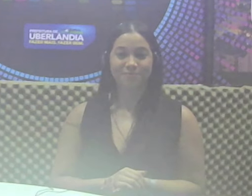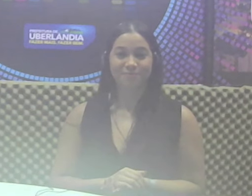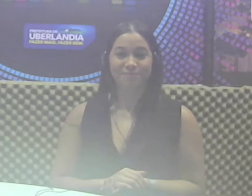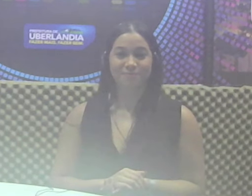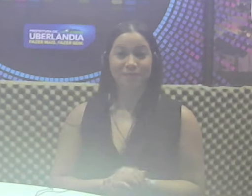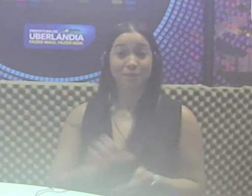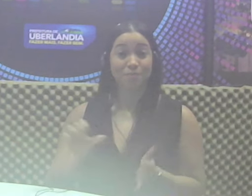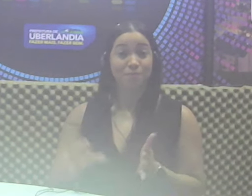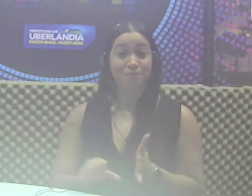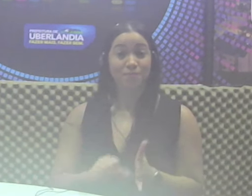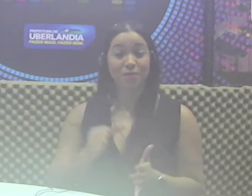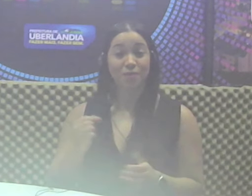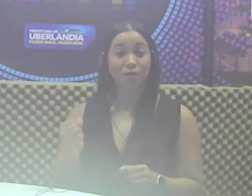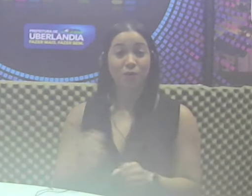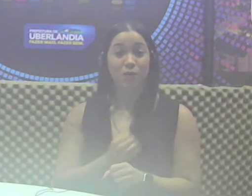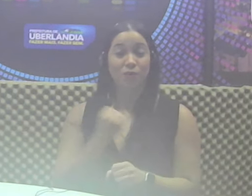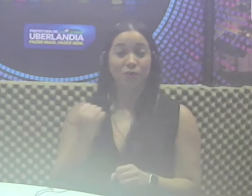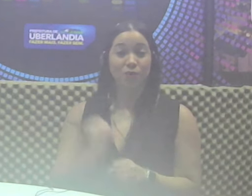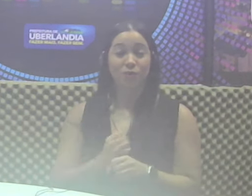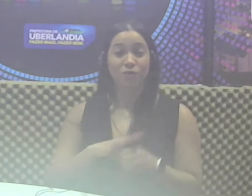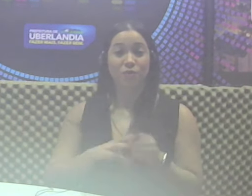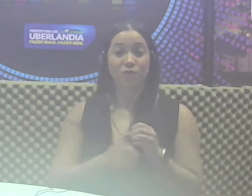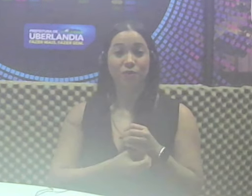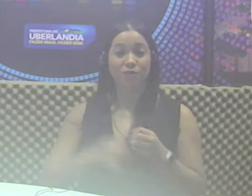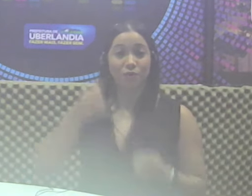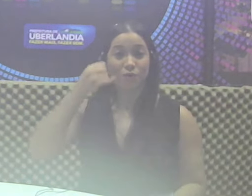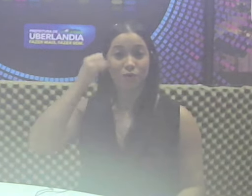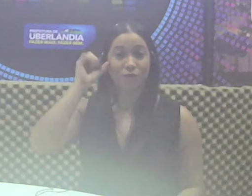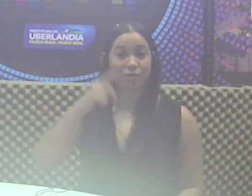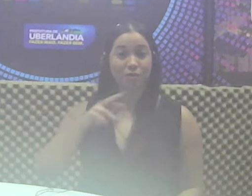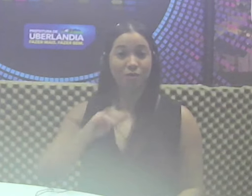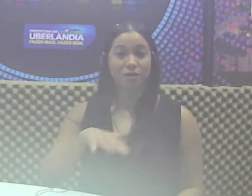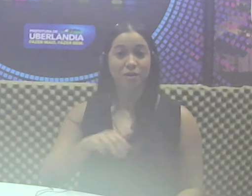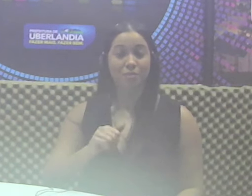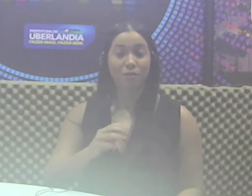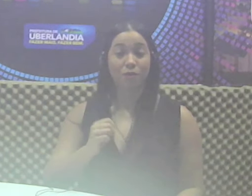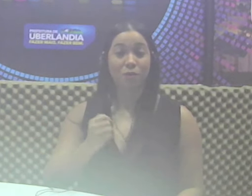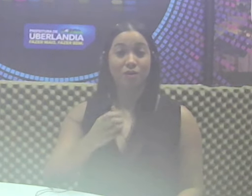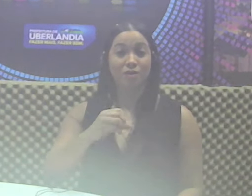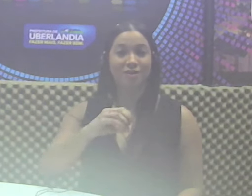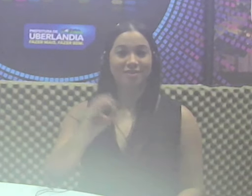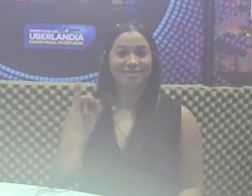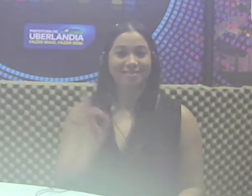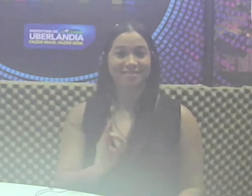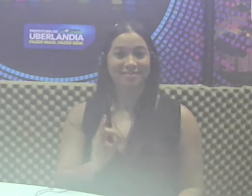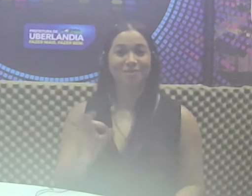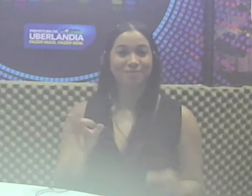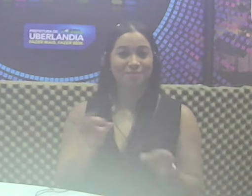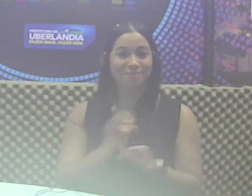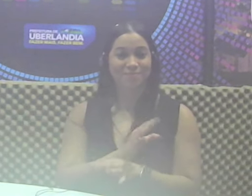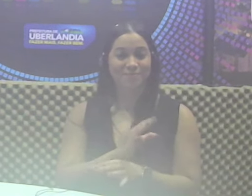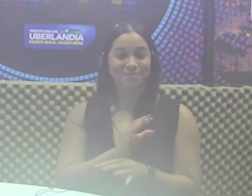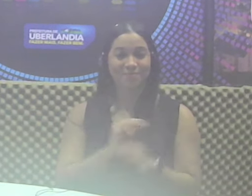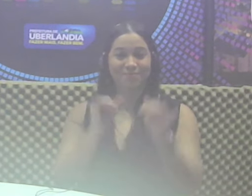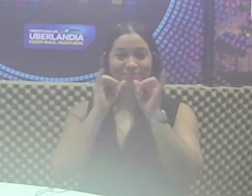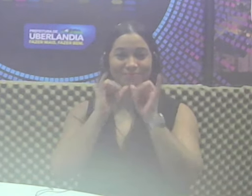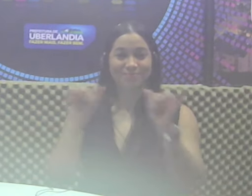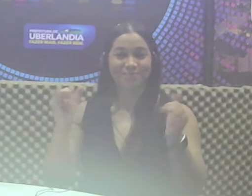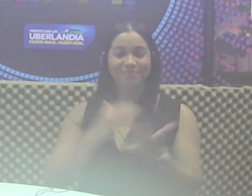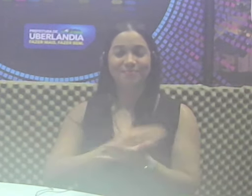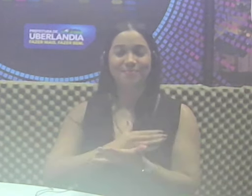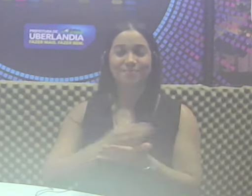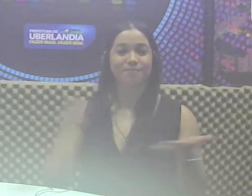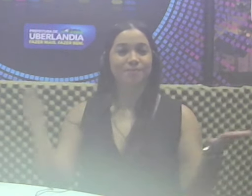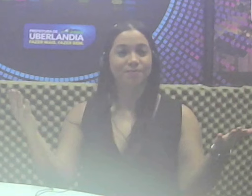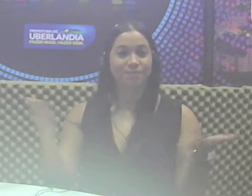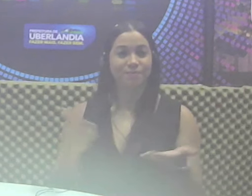Primeira etapa de obra de saneamento do Chácaras Panorama chega a quase 90% da conclusão. Essas e outras